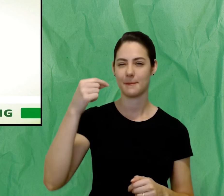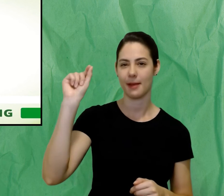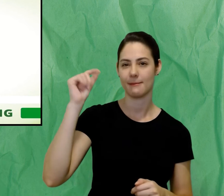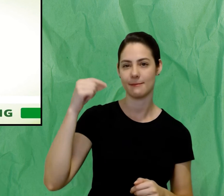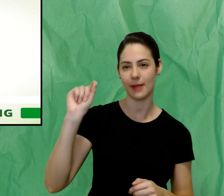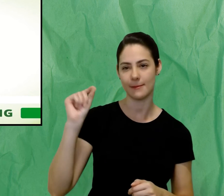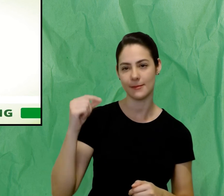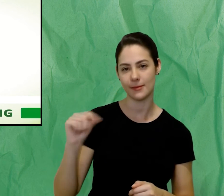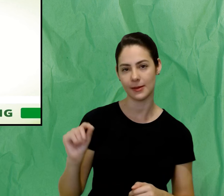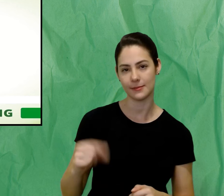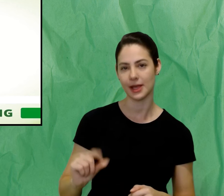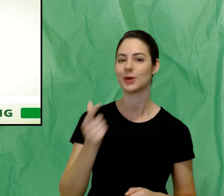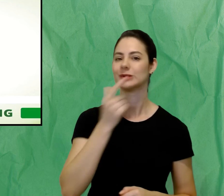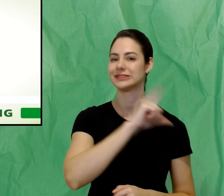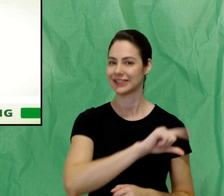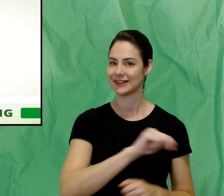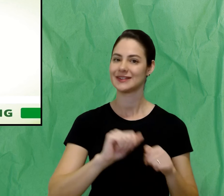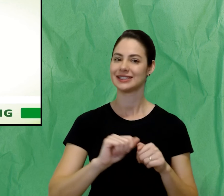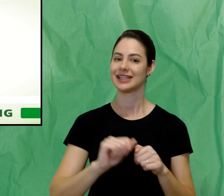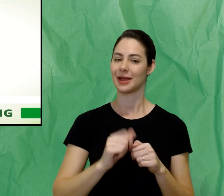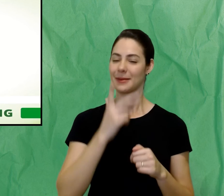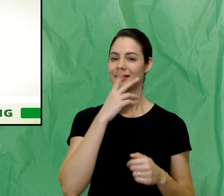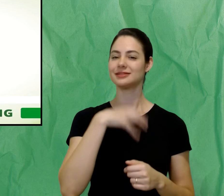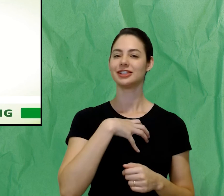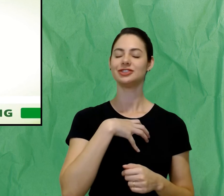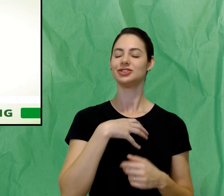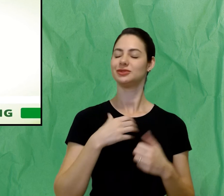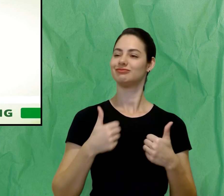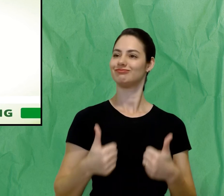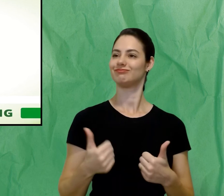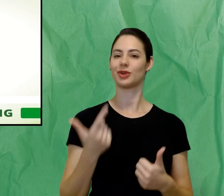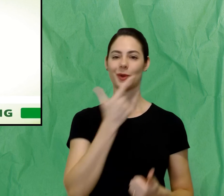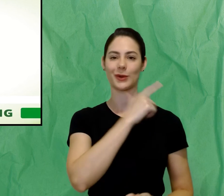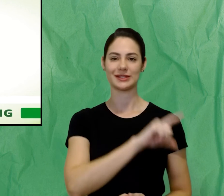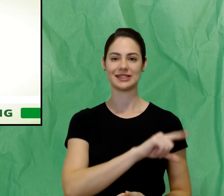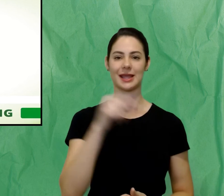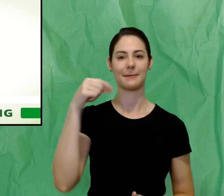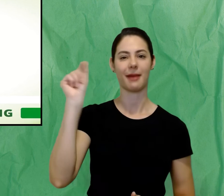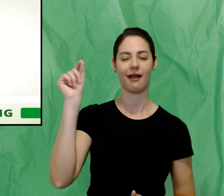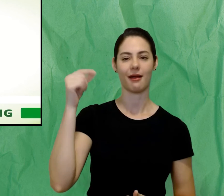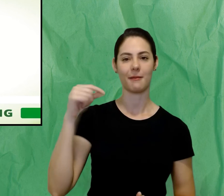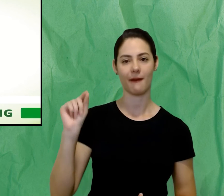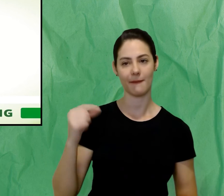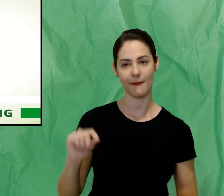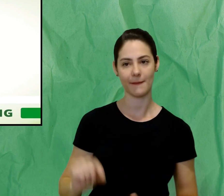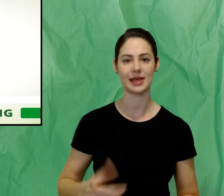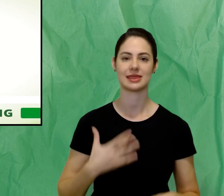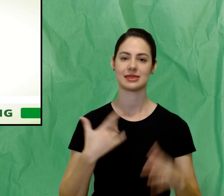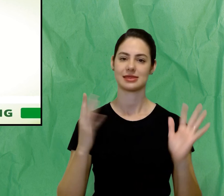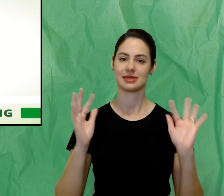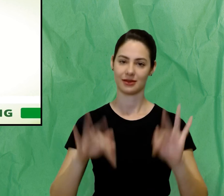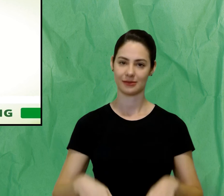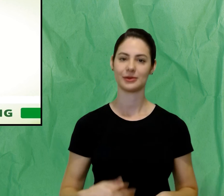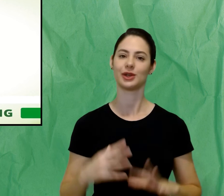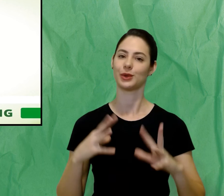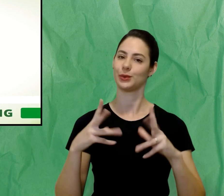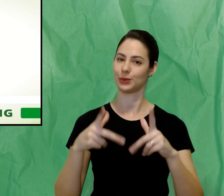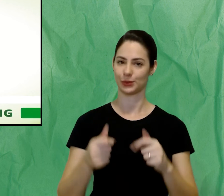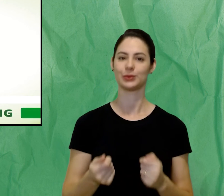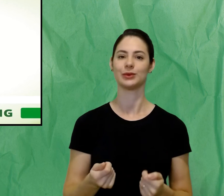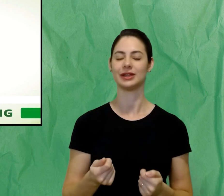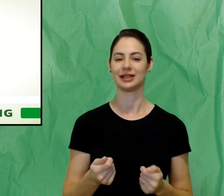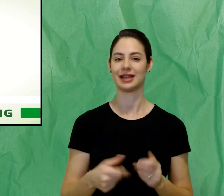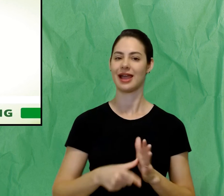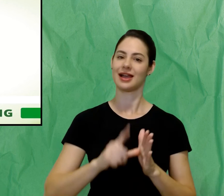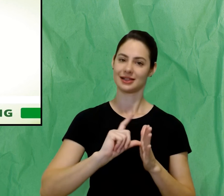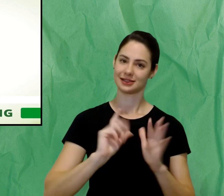completando, você ir ticando, porque isso te dá uma sensação de dever cumprido quando você consegue terminar tudo